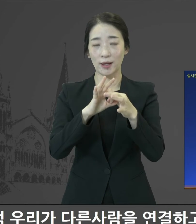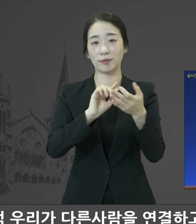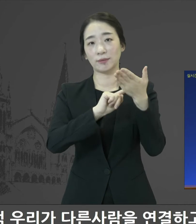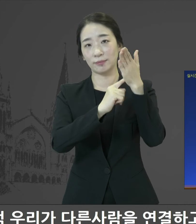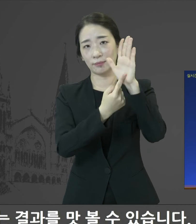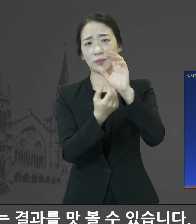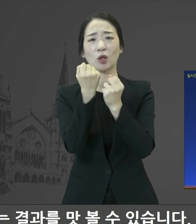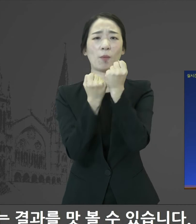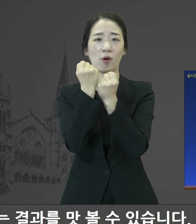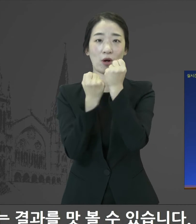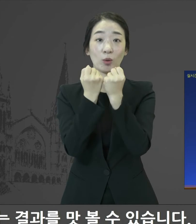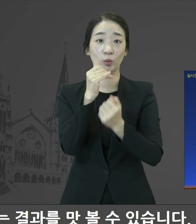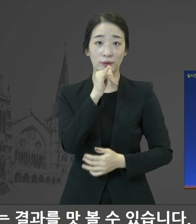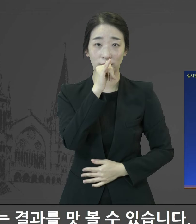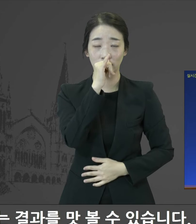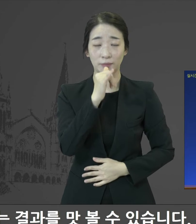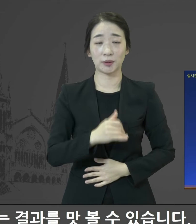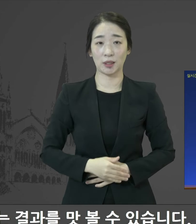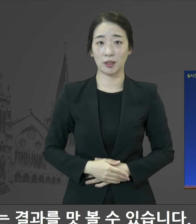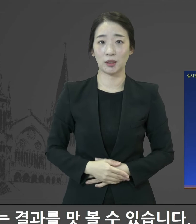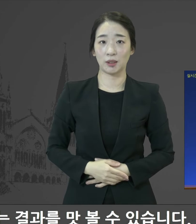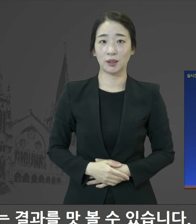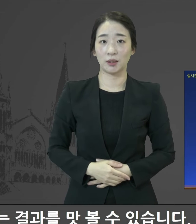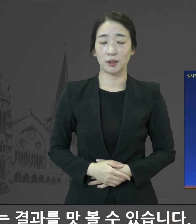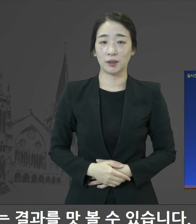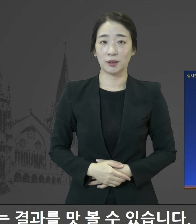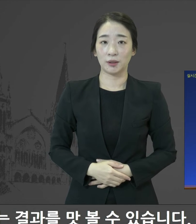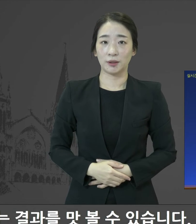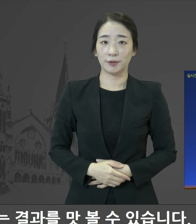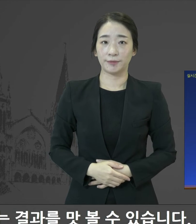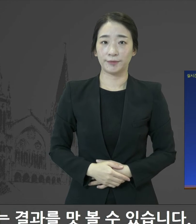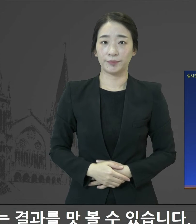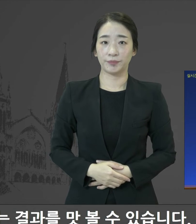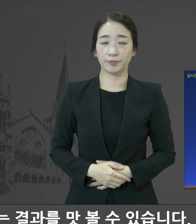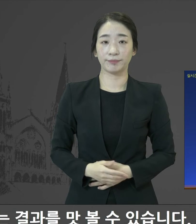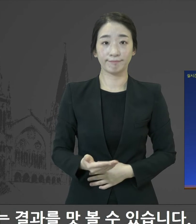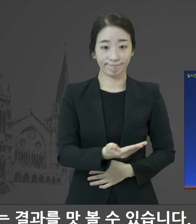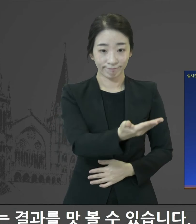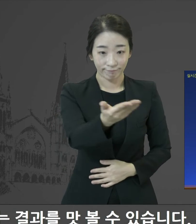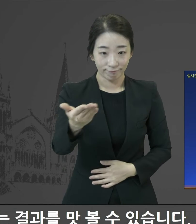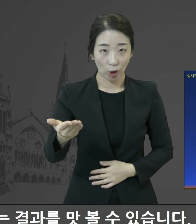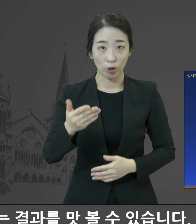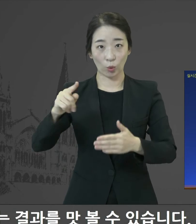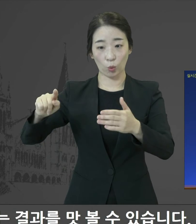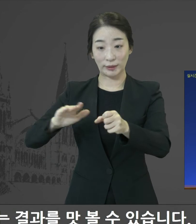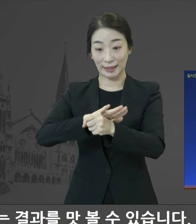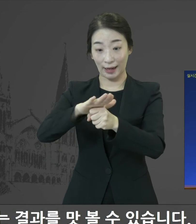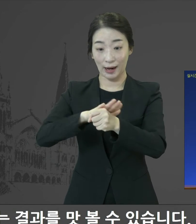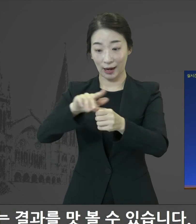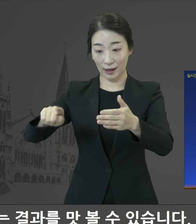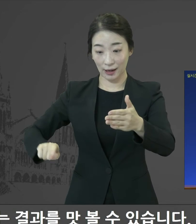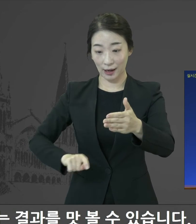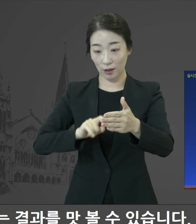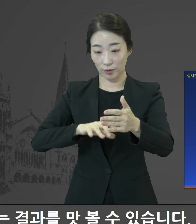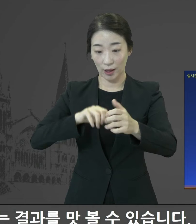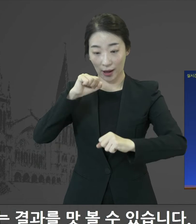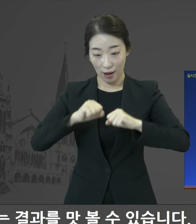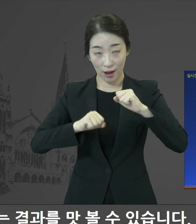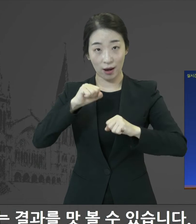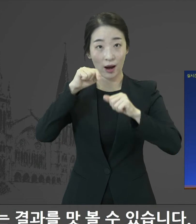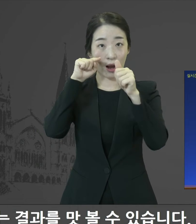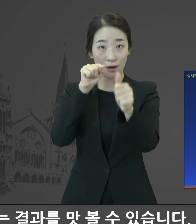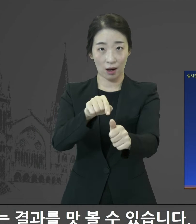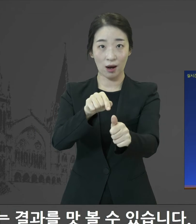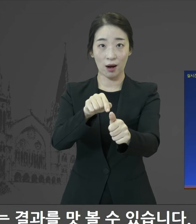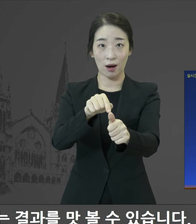이 내용을 눈여겨보셔야 됩니다. 너희도 사랑 가운데 행하라.